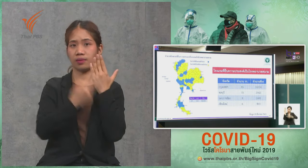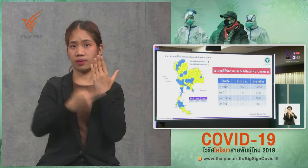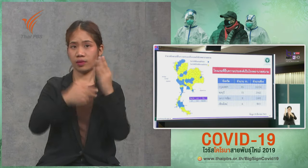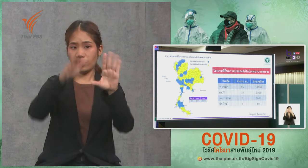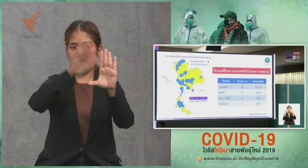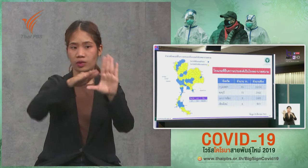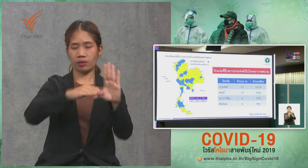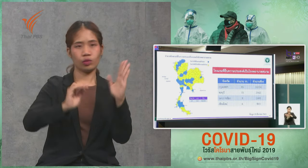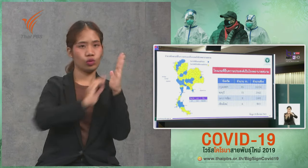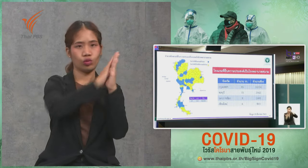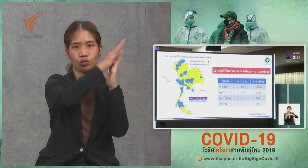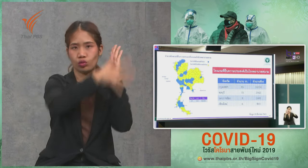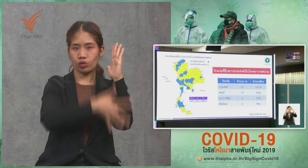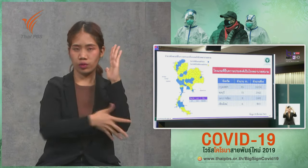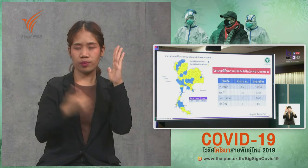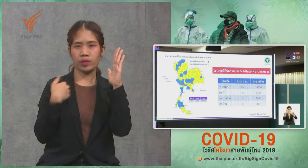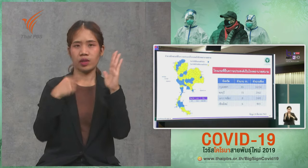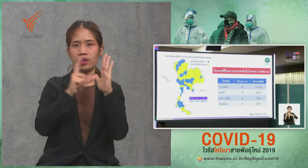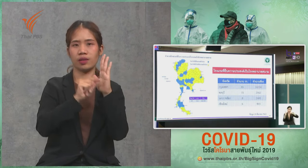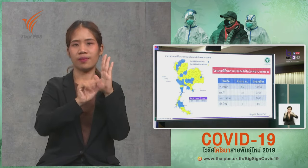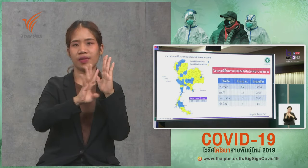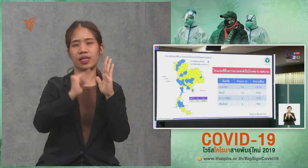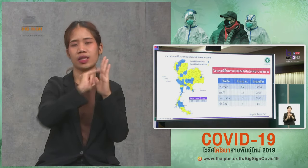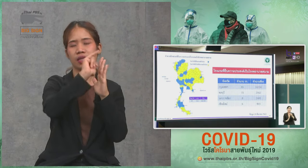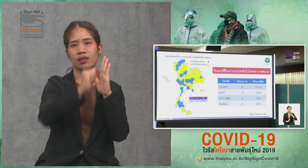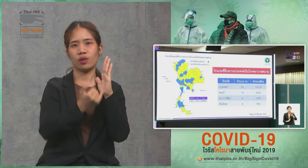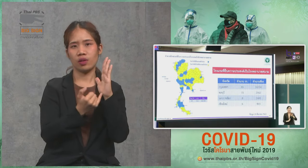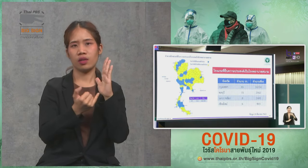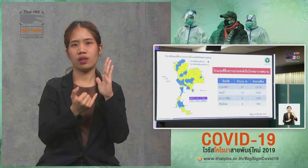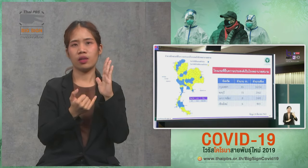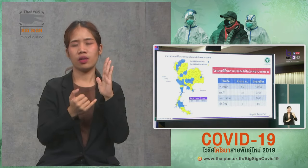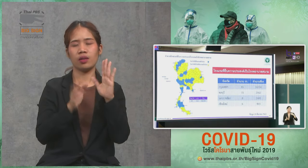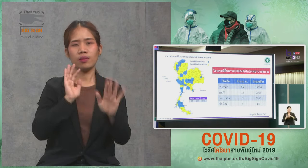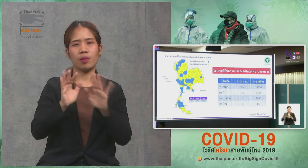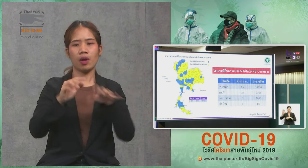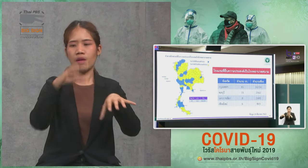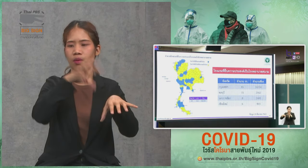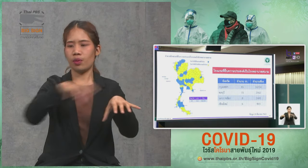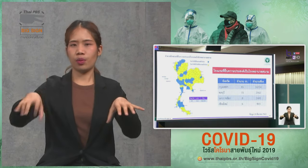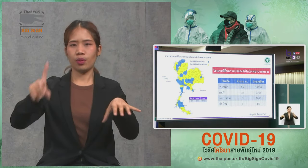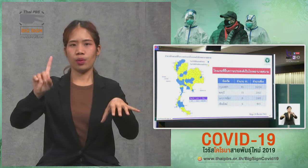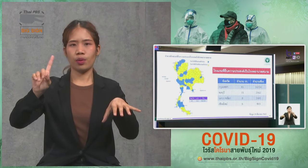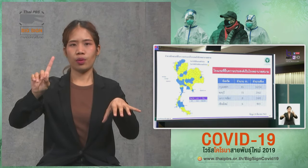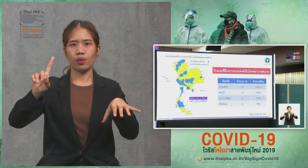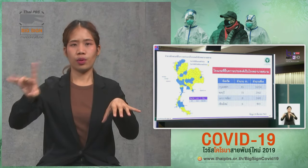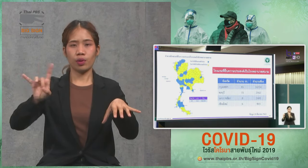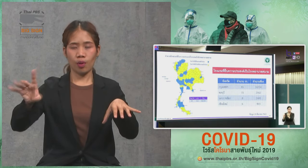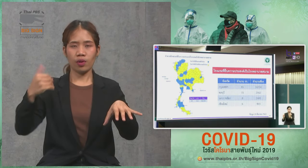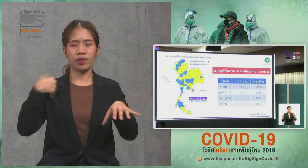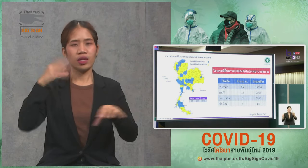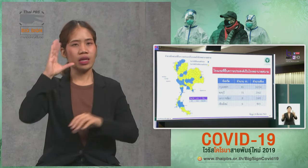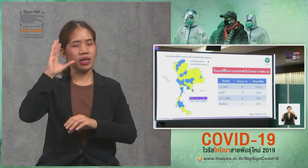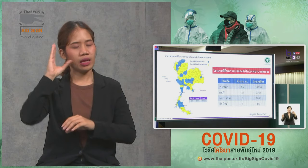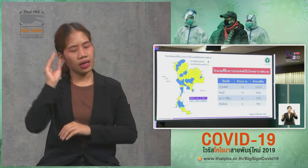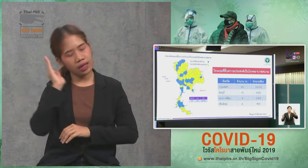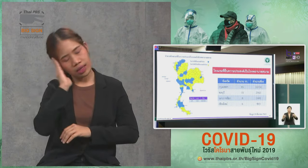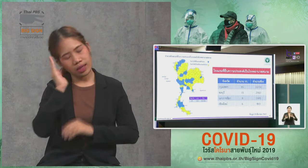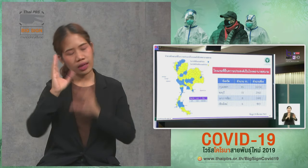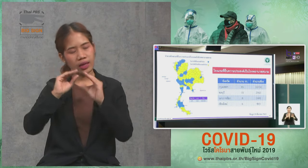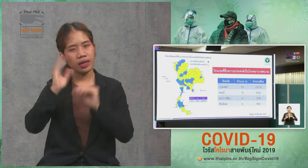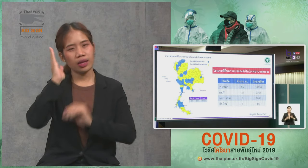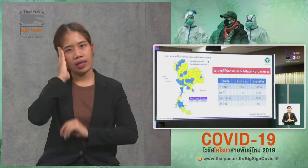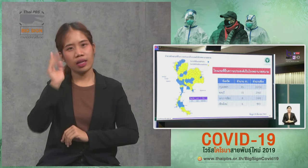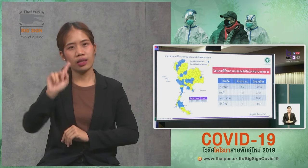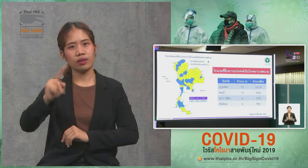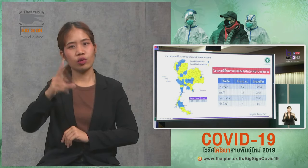ประเทศนะครับ24จังหวัดถึง100กว่าแห่งนะครับ16,000 เตียงโดยประมาณนะครับ